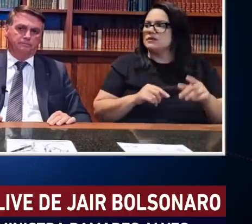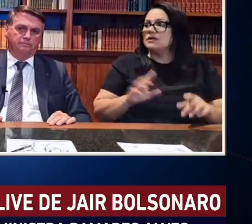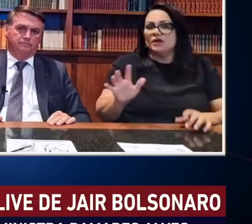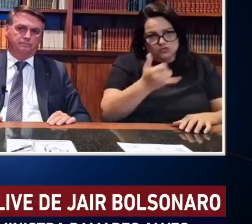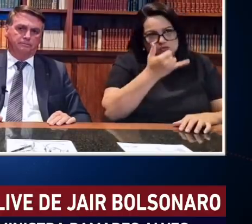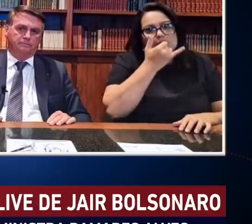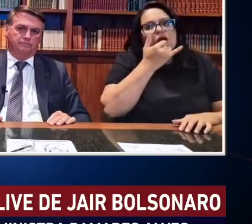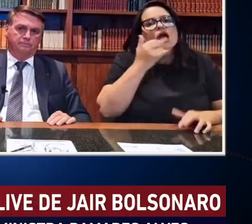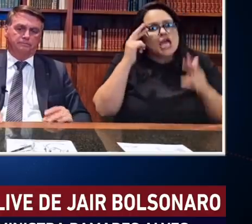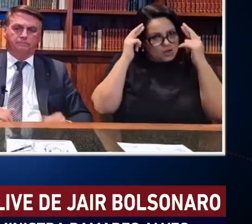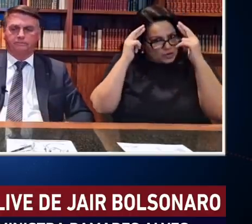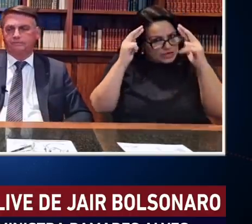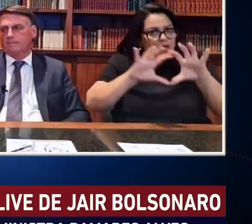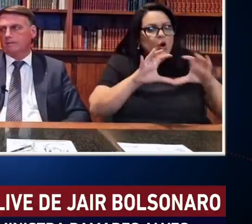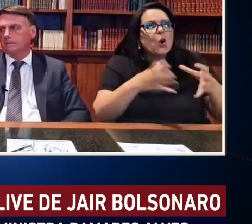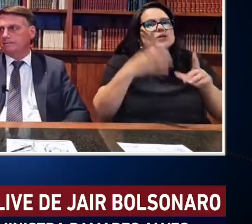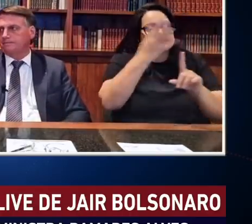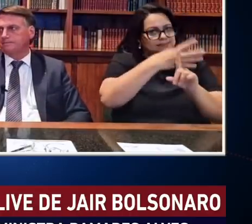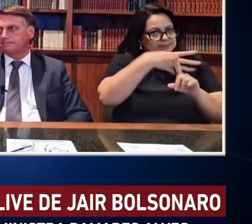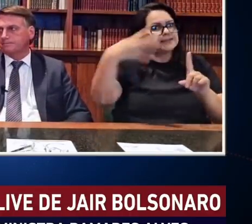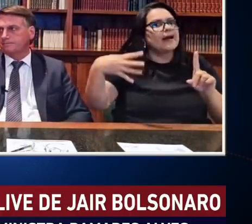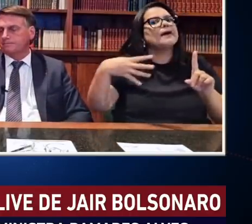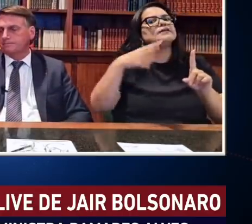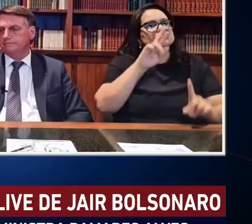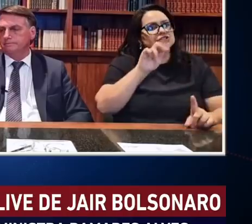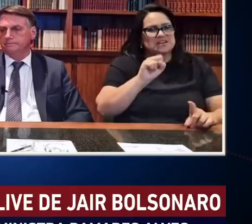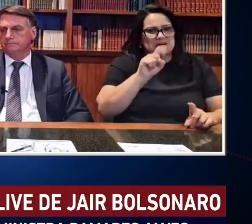à comunidade trans, mas no esporte é fraude.